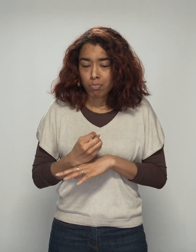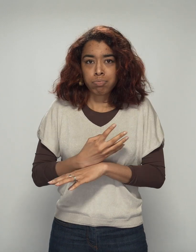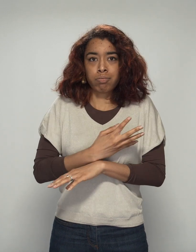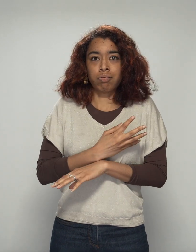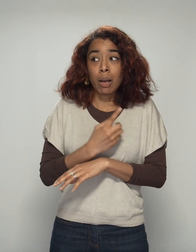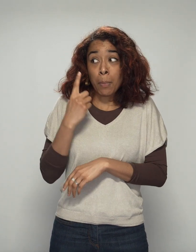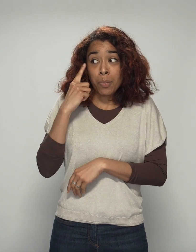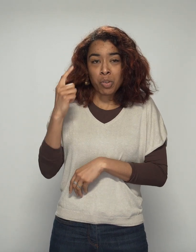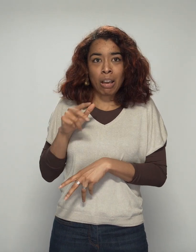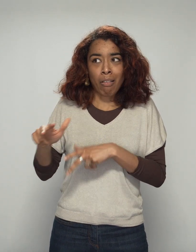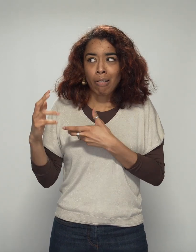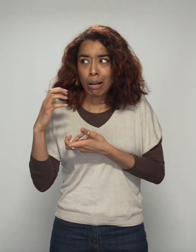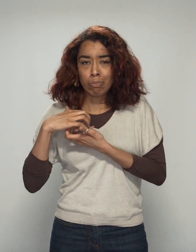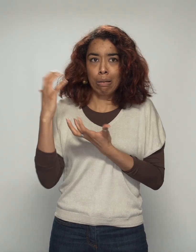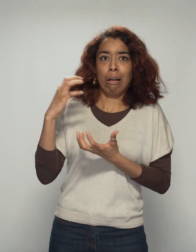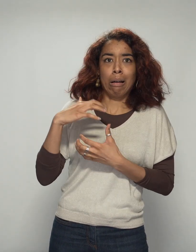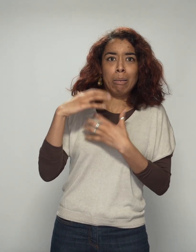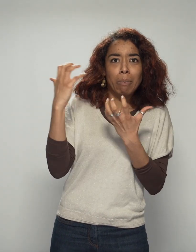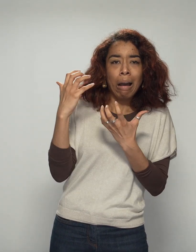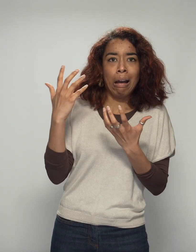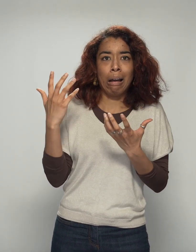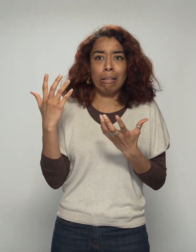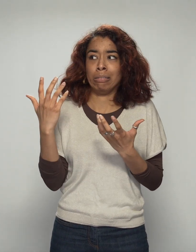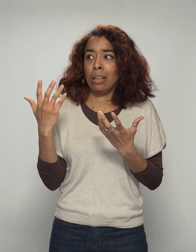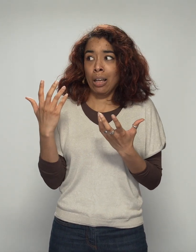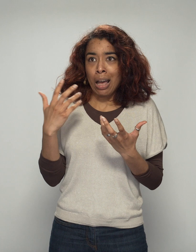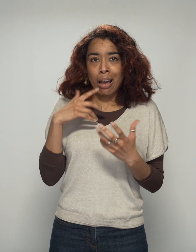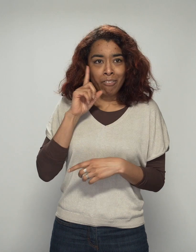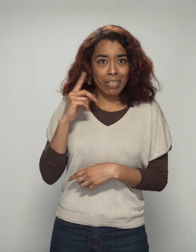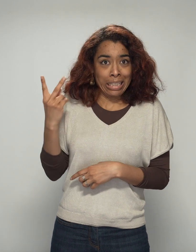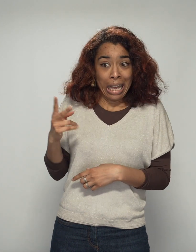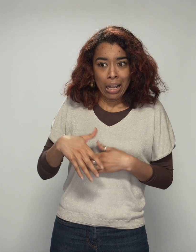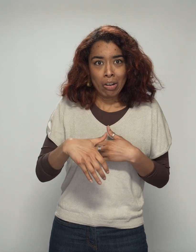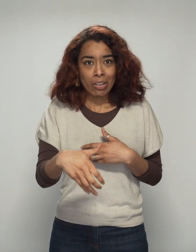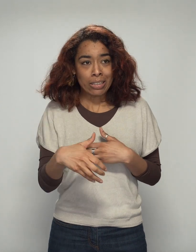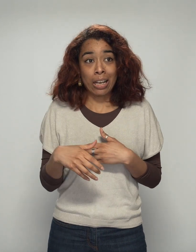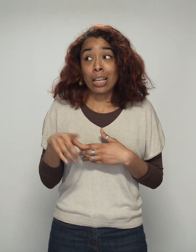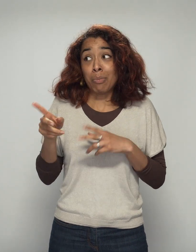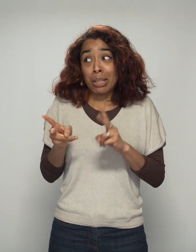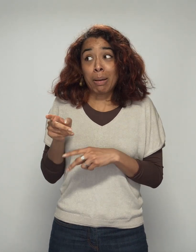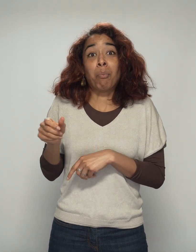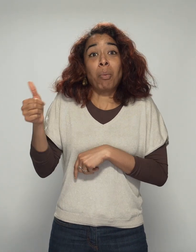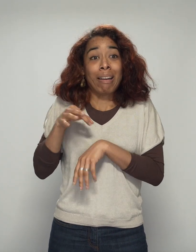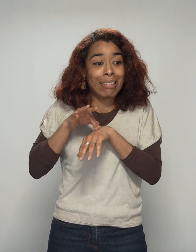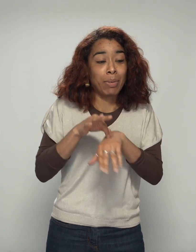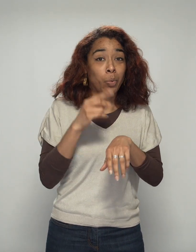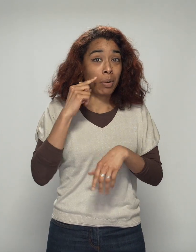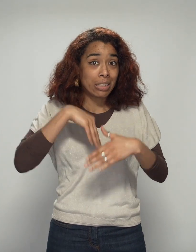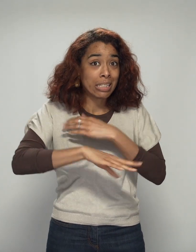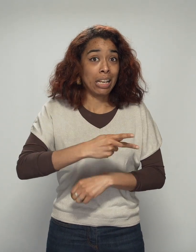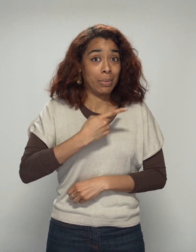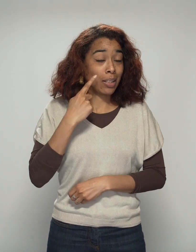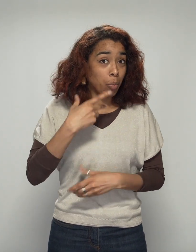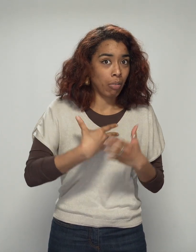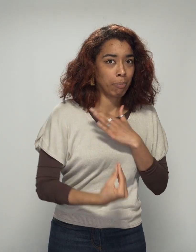pensé qu'elle allait me dire ça. Je pensais qu'elle hurlerait au fait de savoir que sa fille était enceinte et que ce serait la première à m'emmener chez le